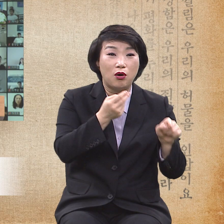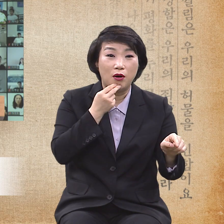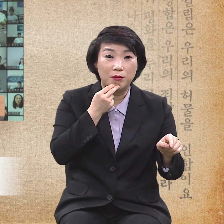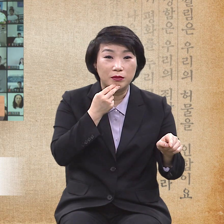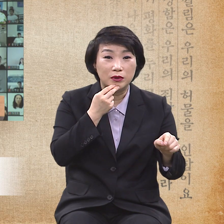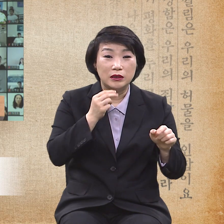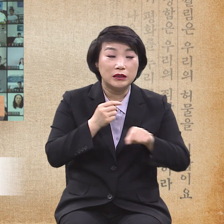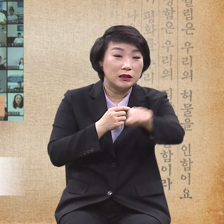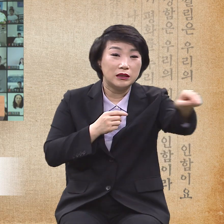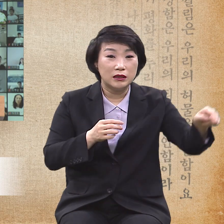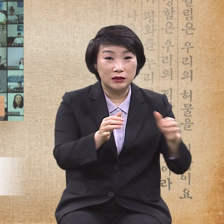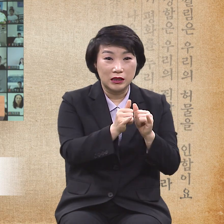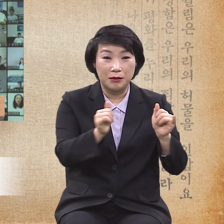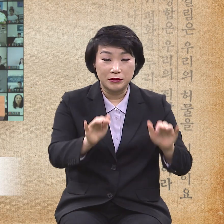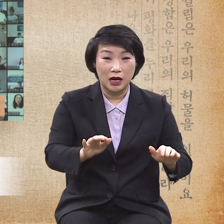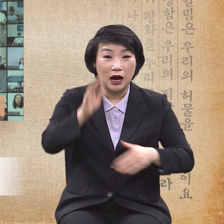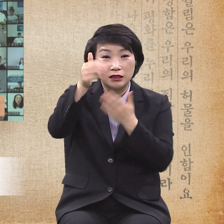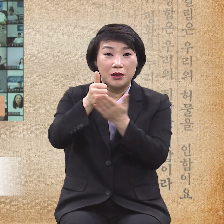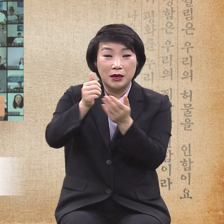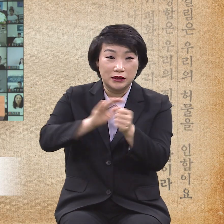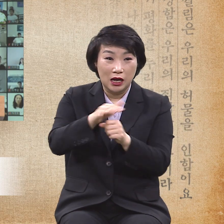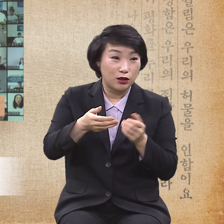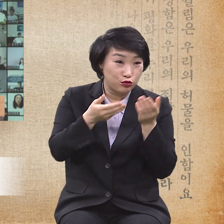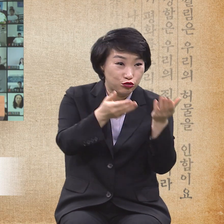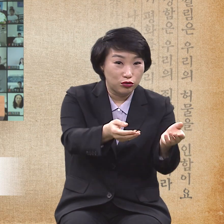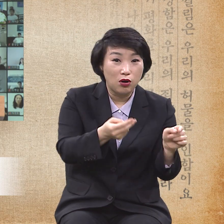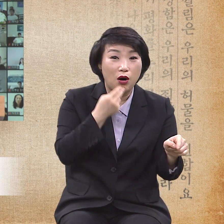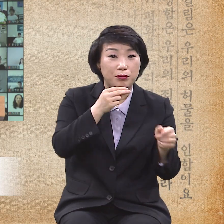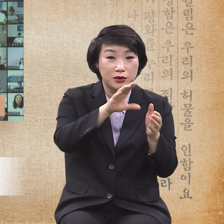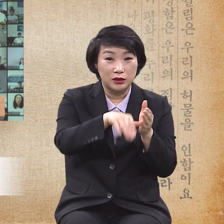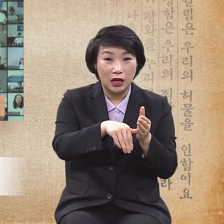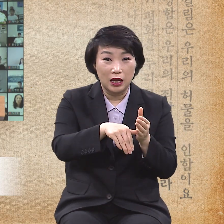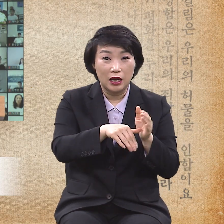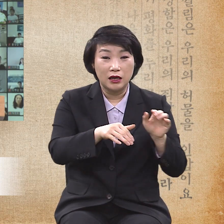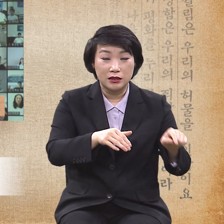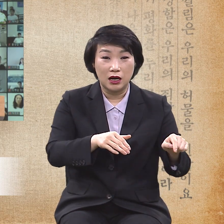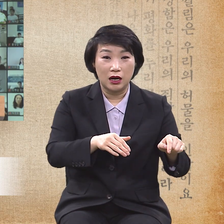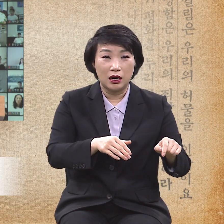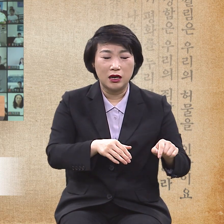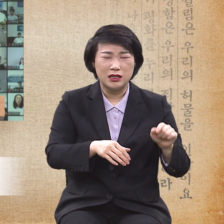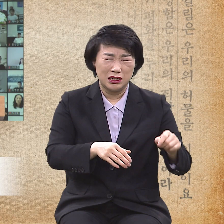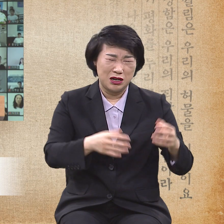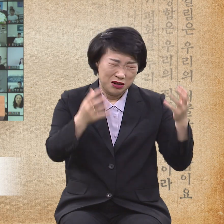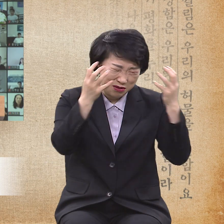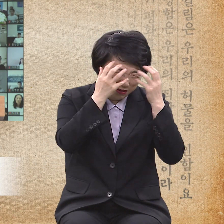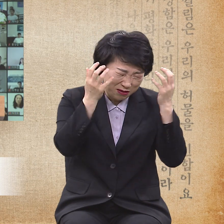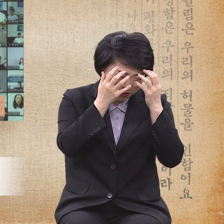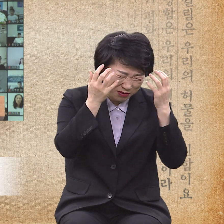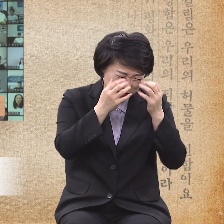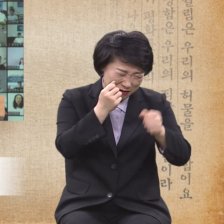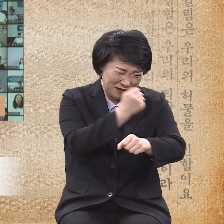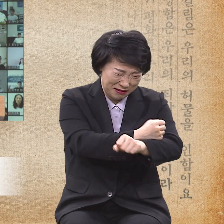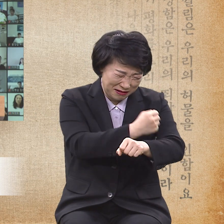하나님의 사랑이 자기들에게 도달하지 않을 때 당한 고통이